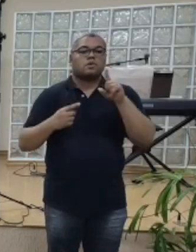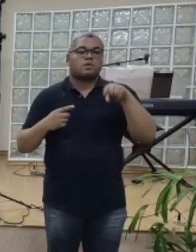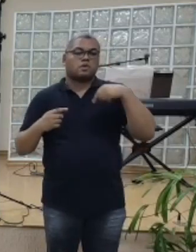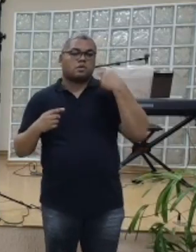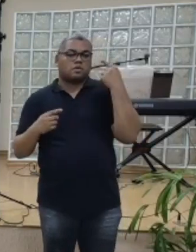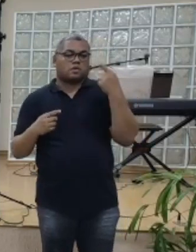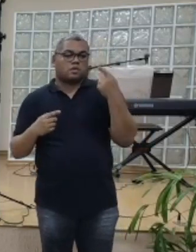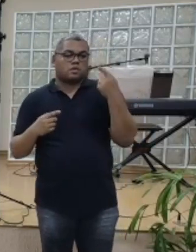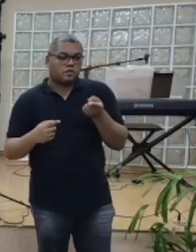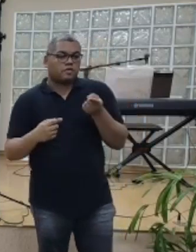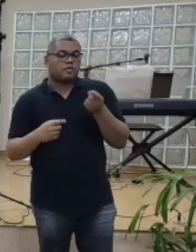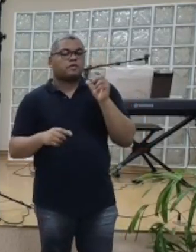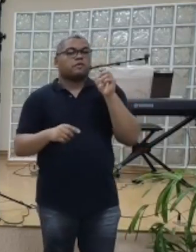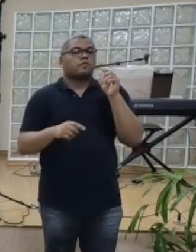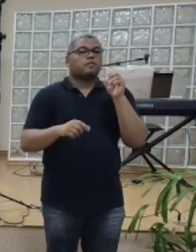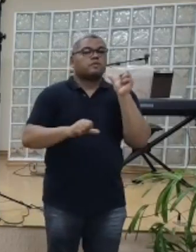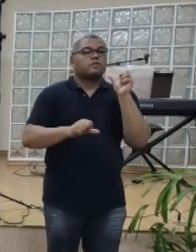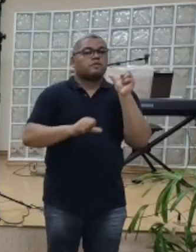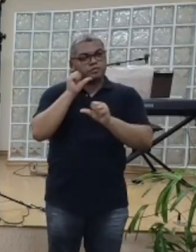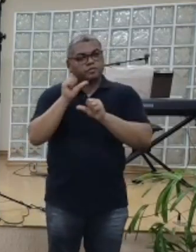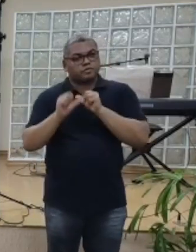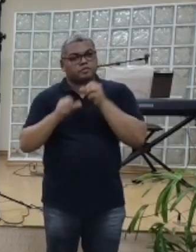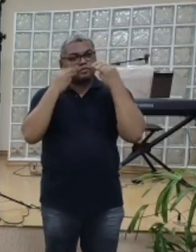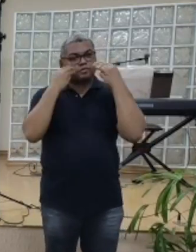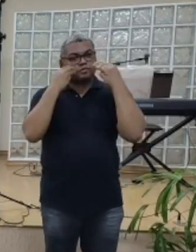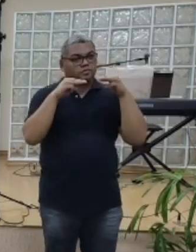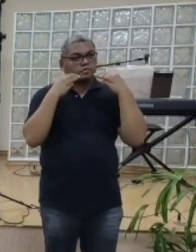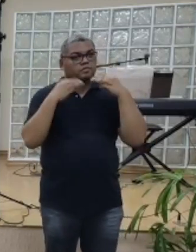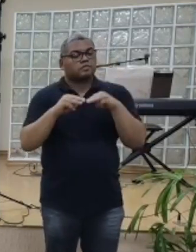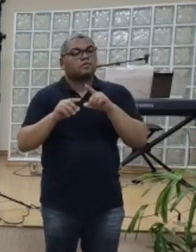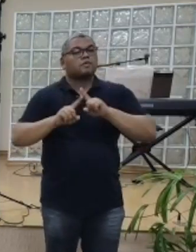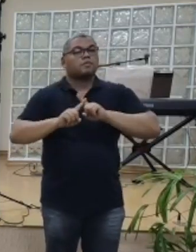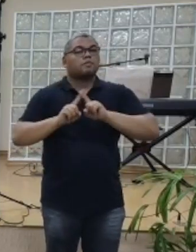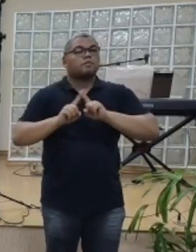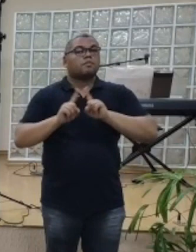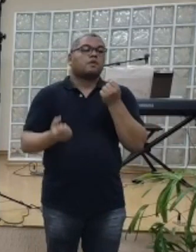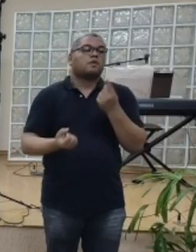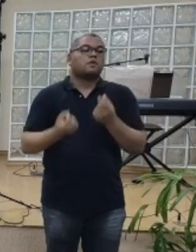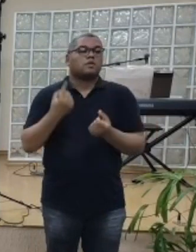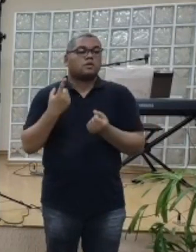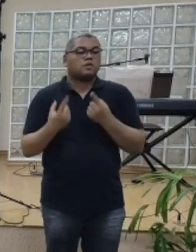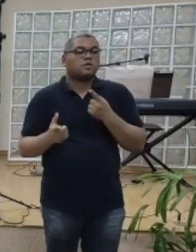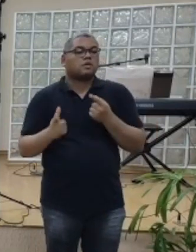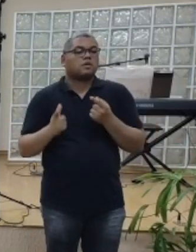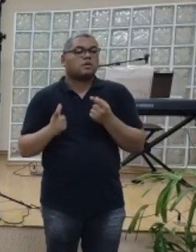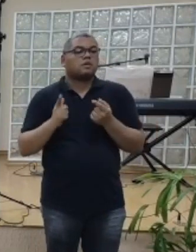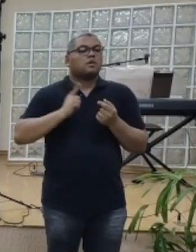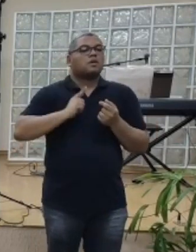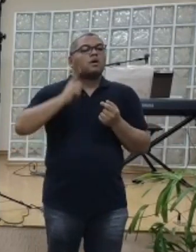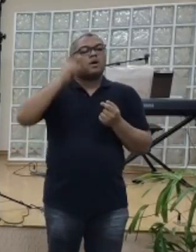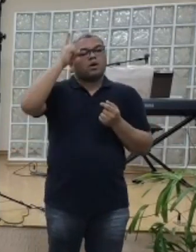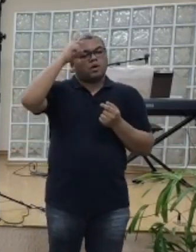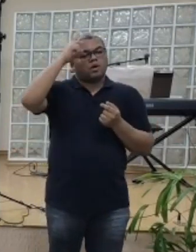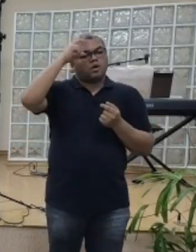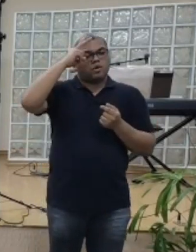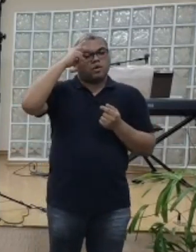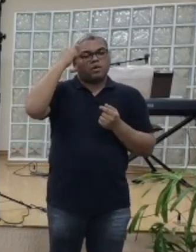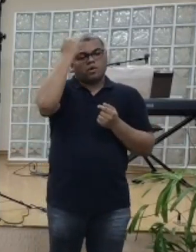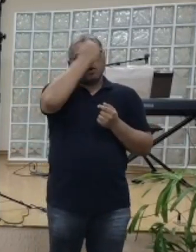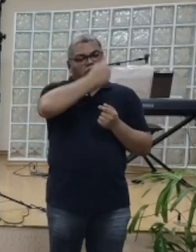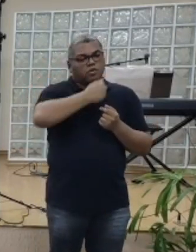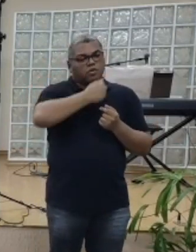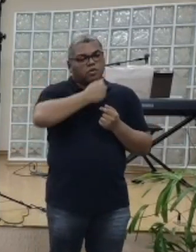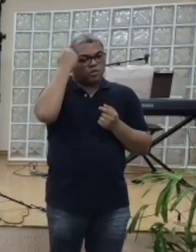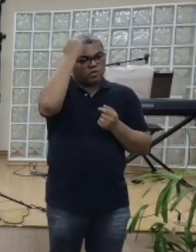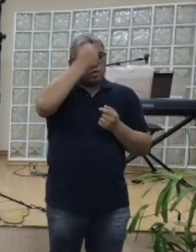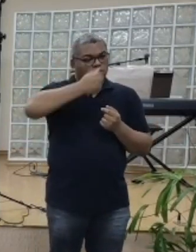vou reverter, né, a mensagem, mas alguns gastam horas na semana inteira.